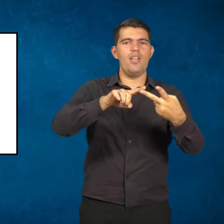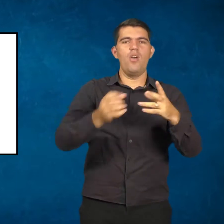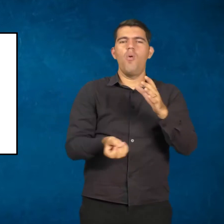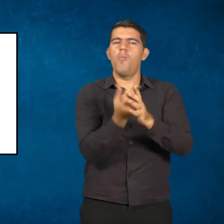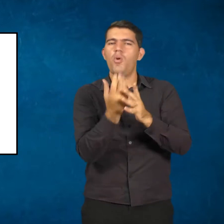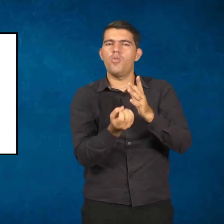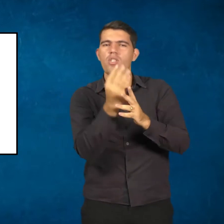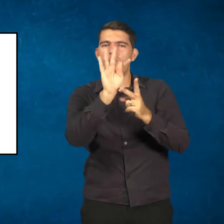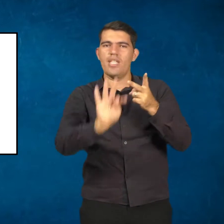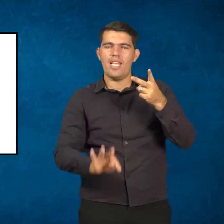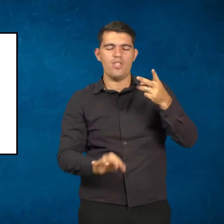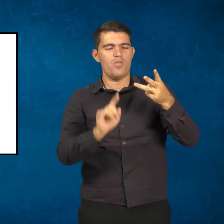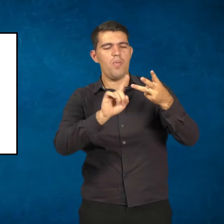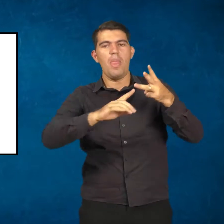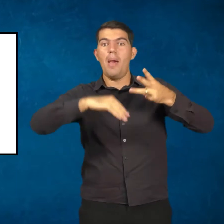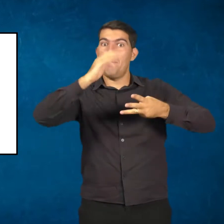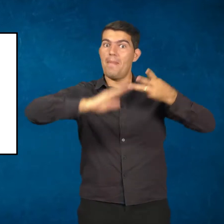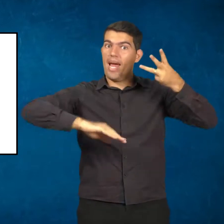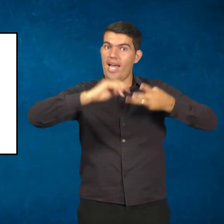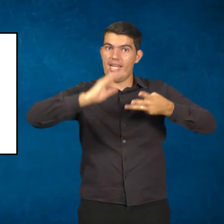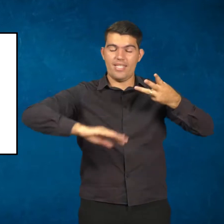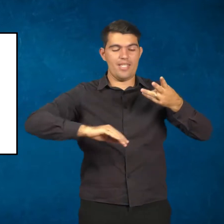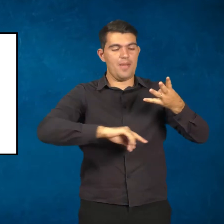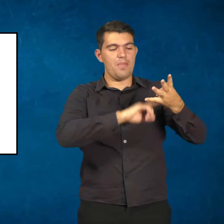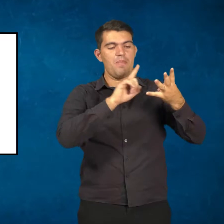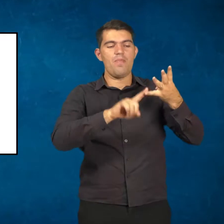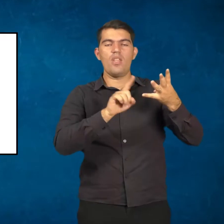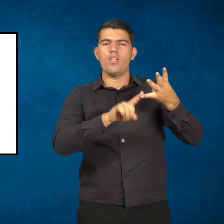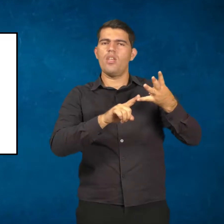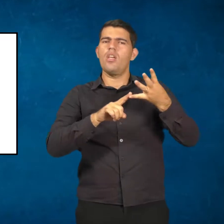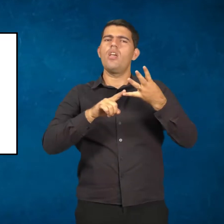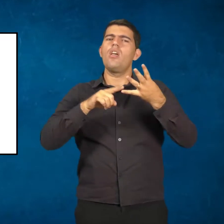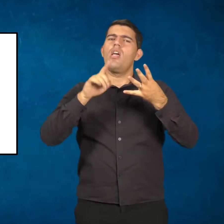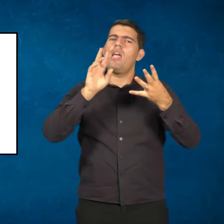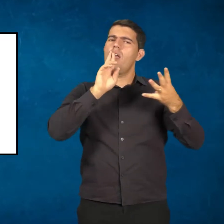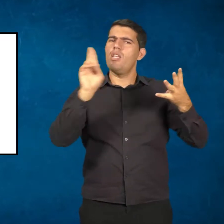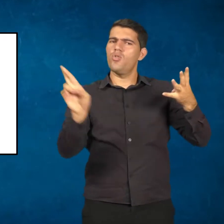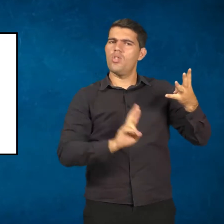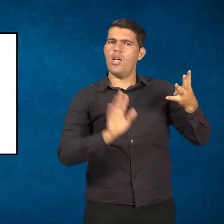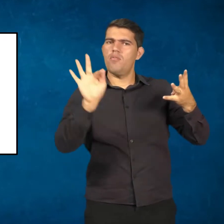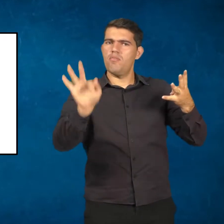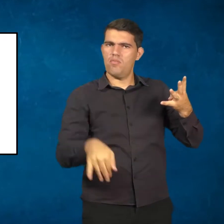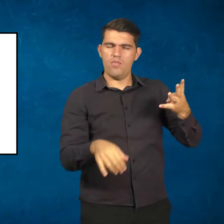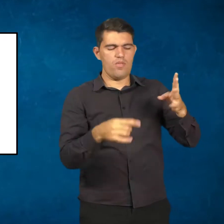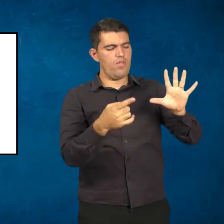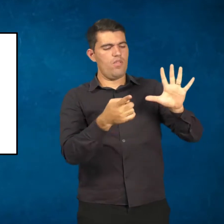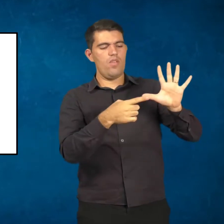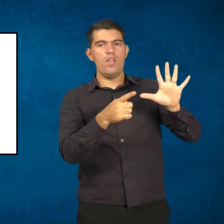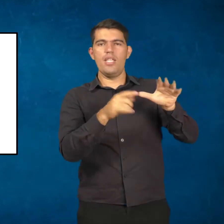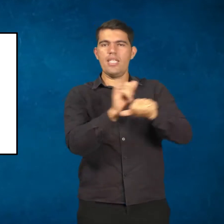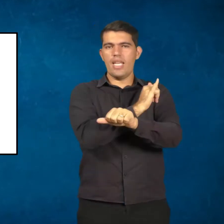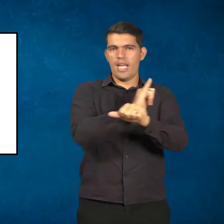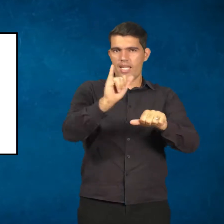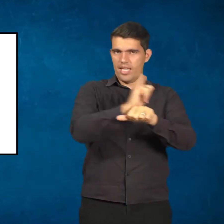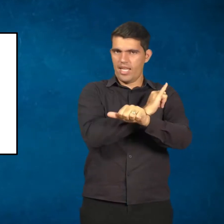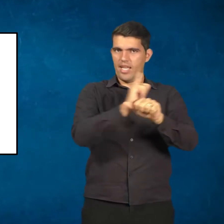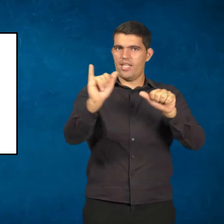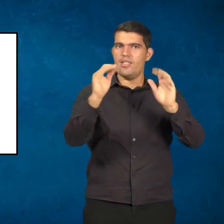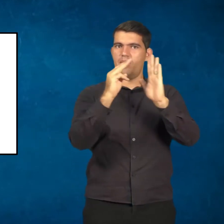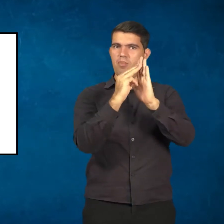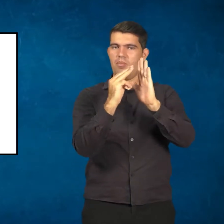produção de texto, o contexto da prática, o contexto dos resultados e efeitos e o contexto da estratégia política. Então,